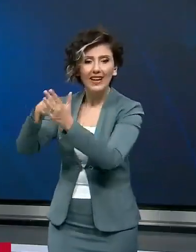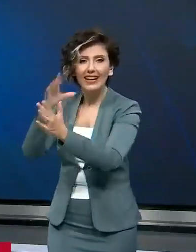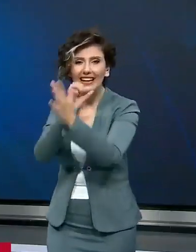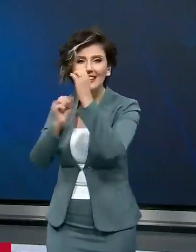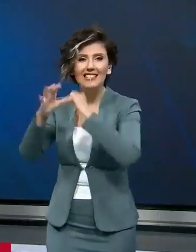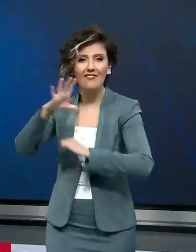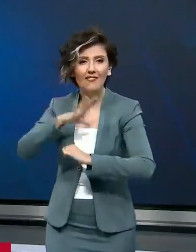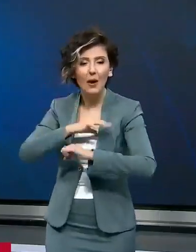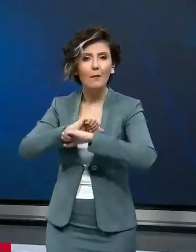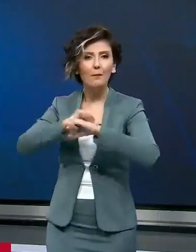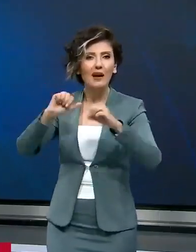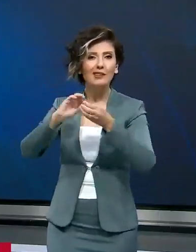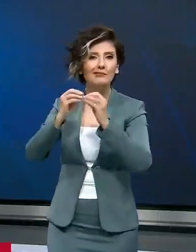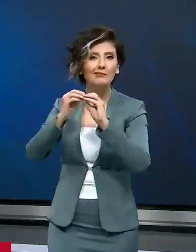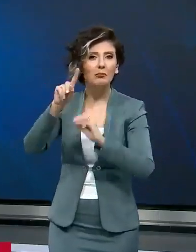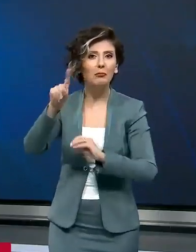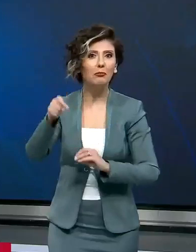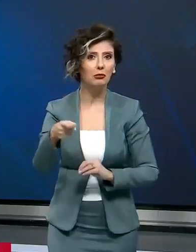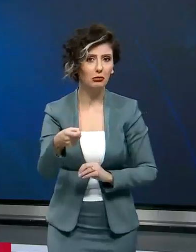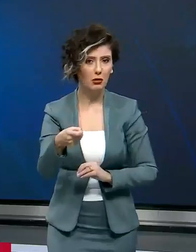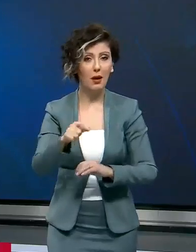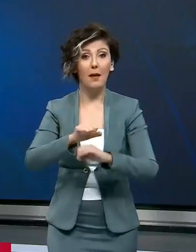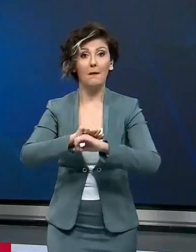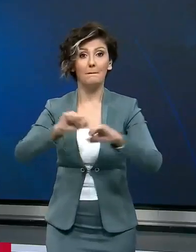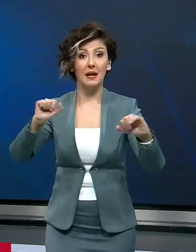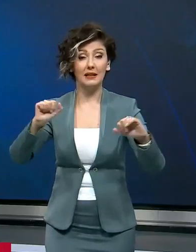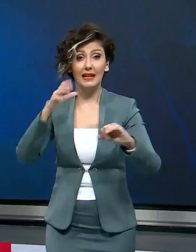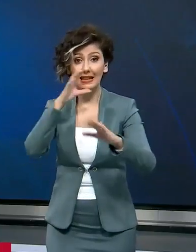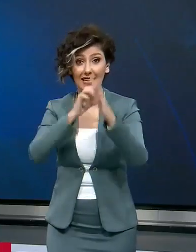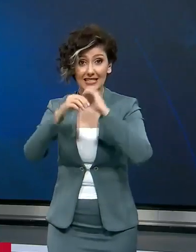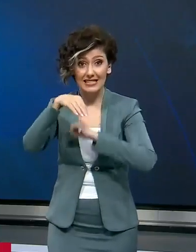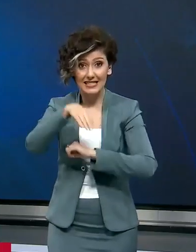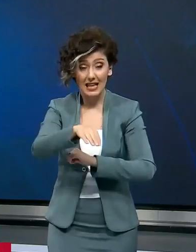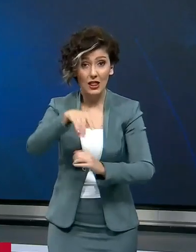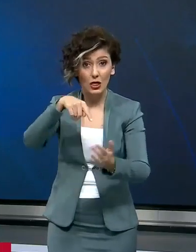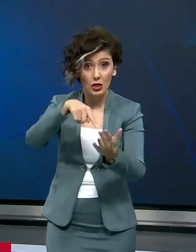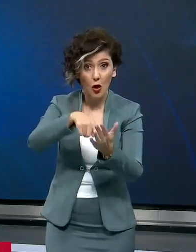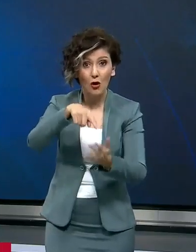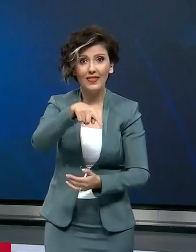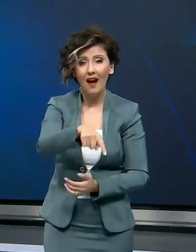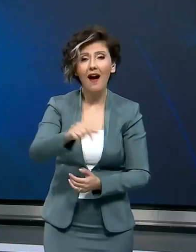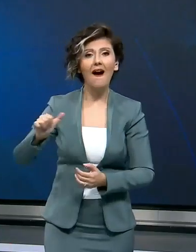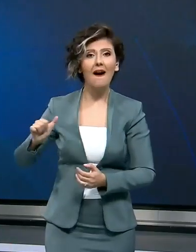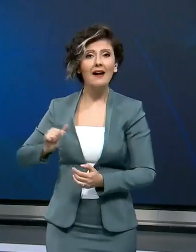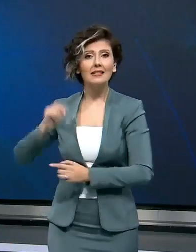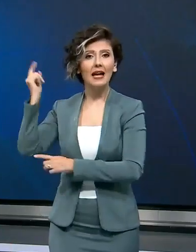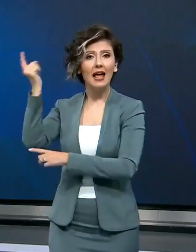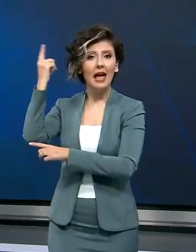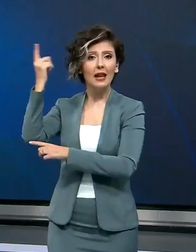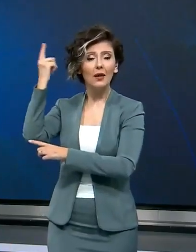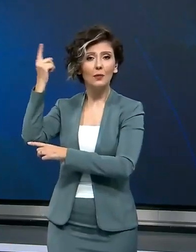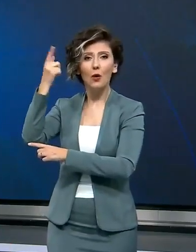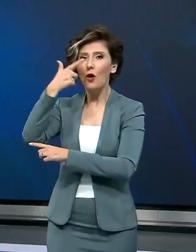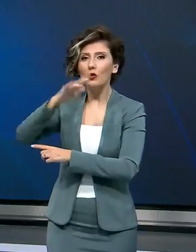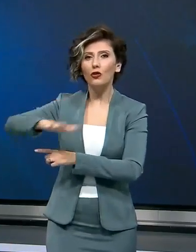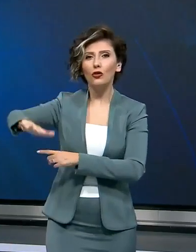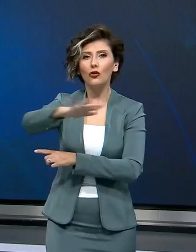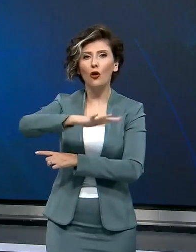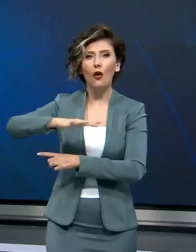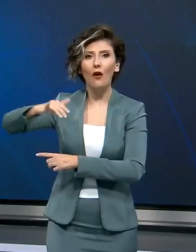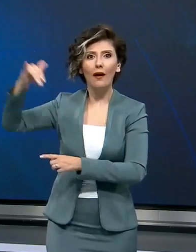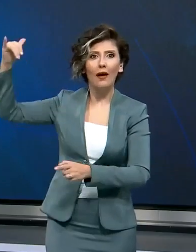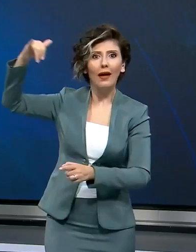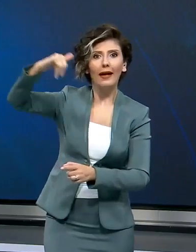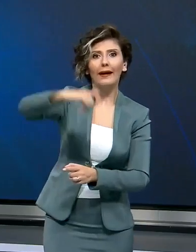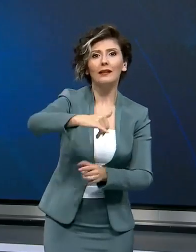tuzaklanan patlayıcı düzeneği tespit edildi. Patlayıcıların tuzaklandığı noktanın askeri helikopterlerin kırsaldaki